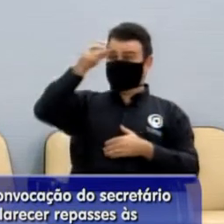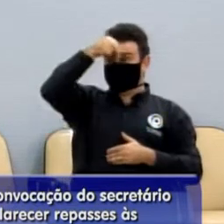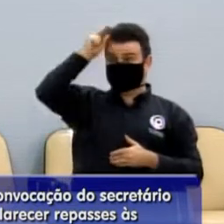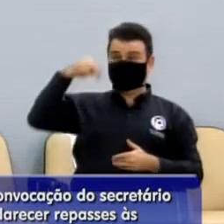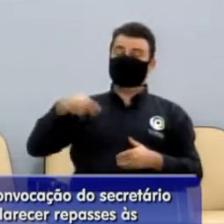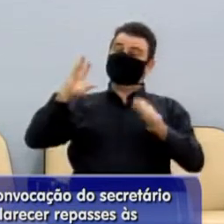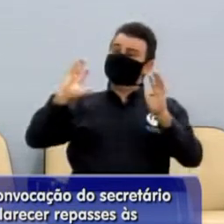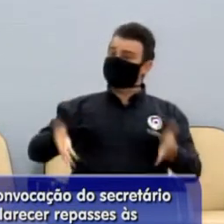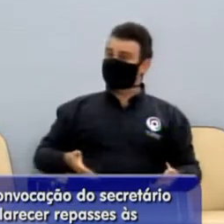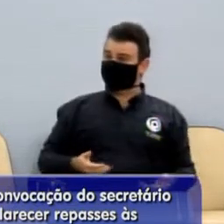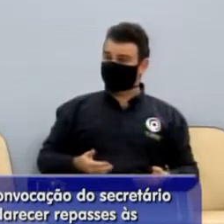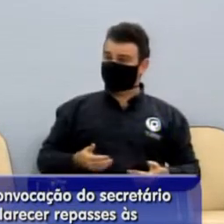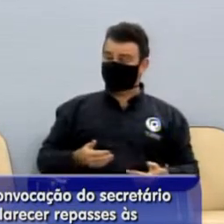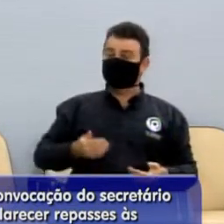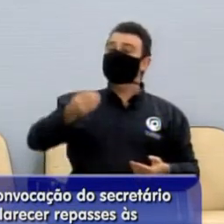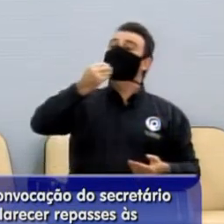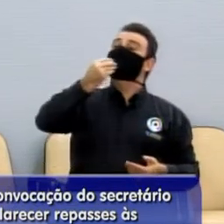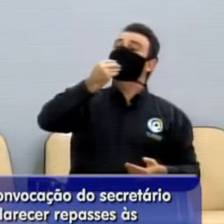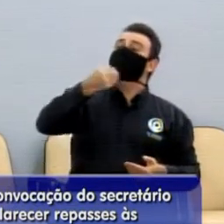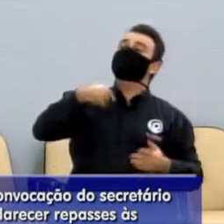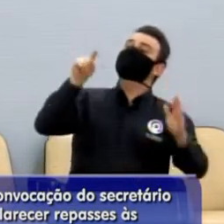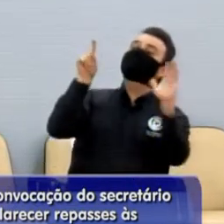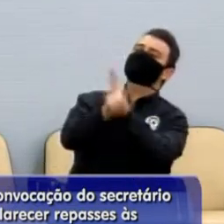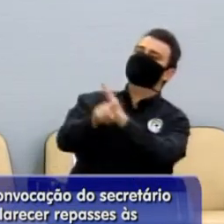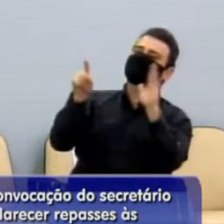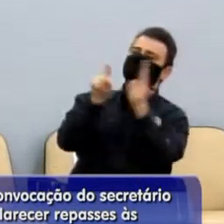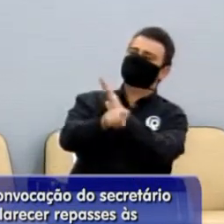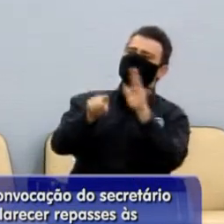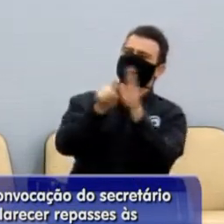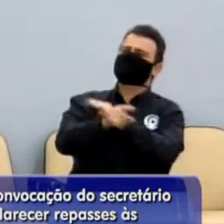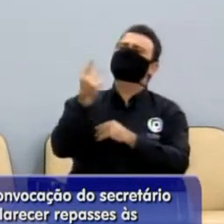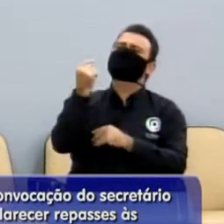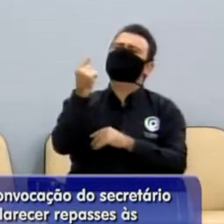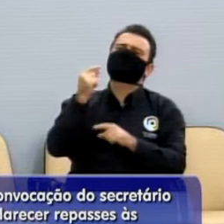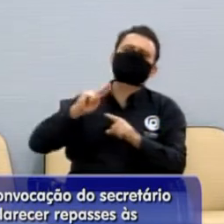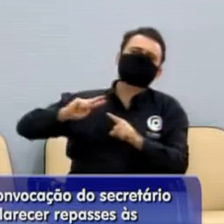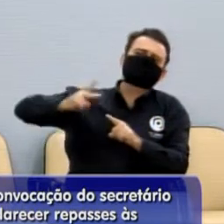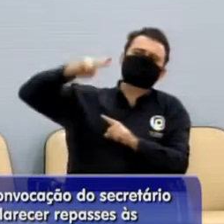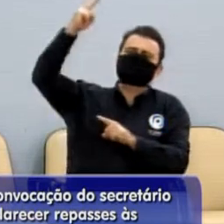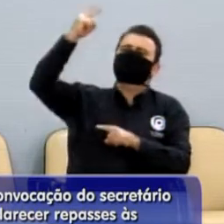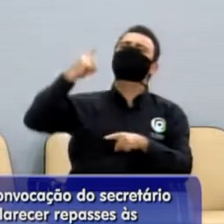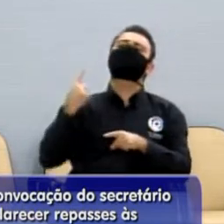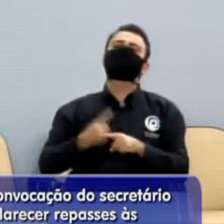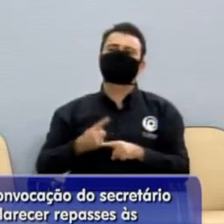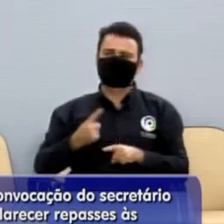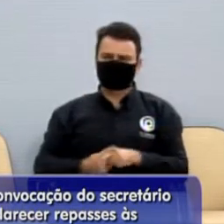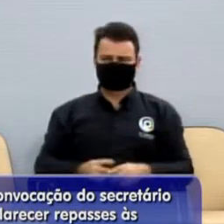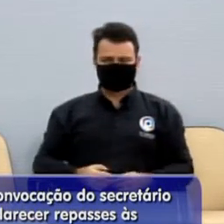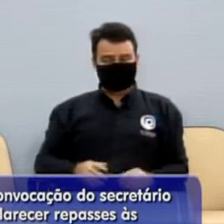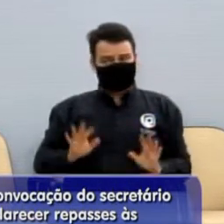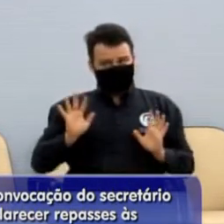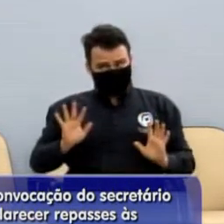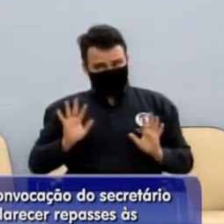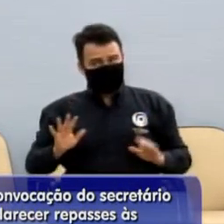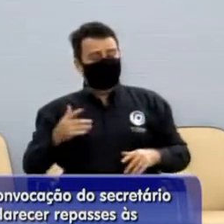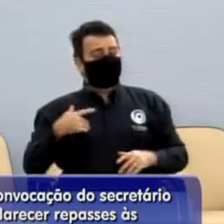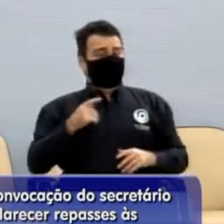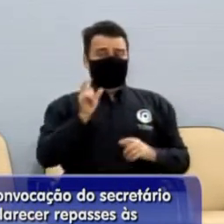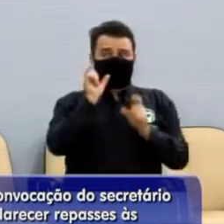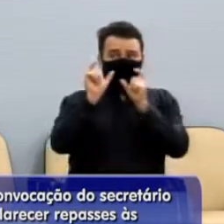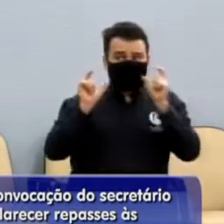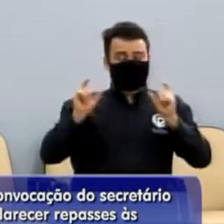vamos questionar este absurdo. Olha, eu me controlo aqui nos